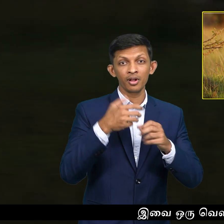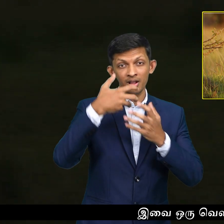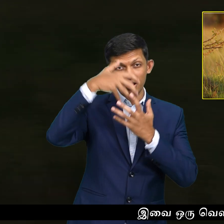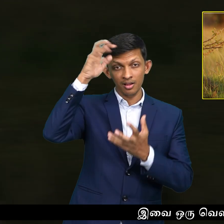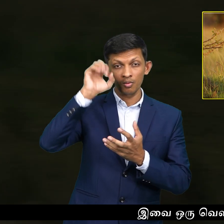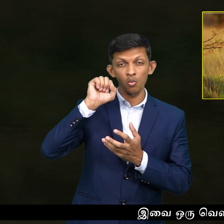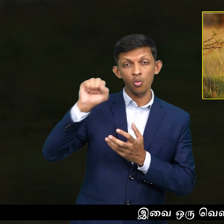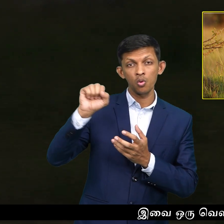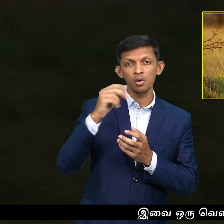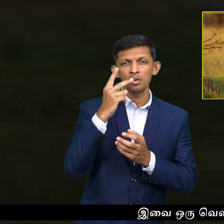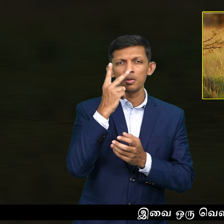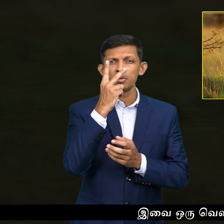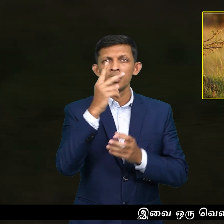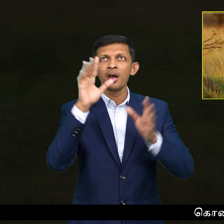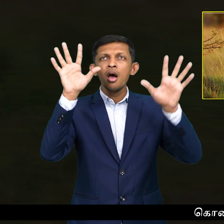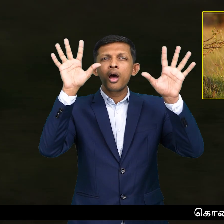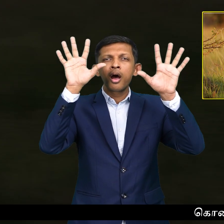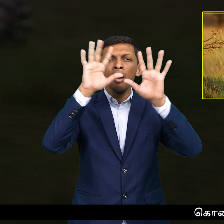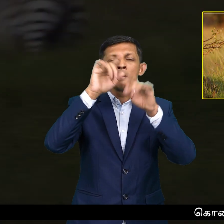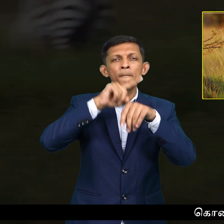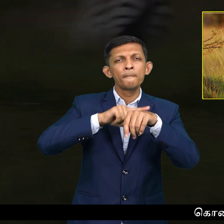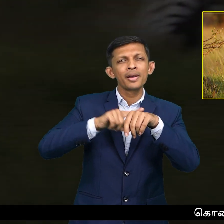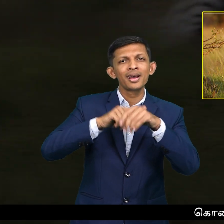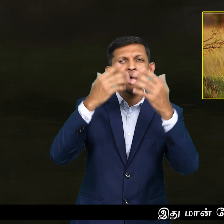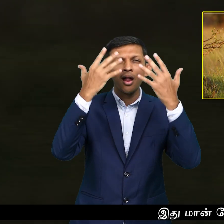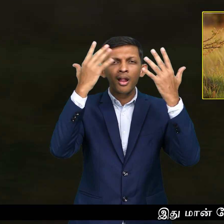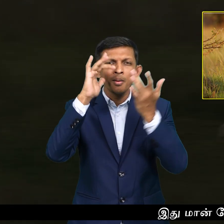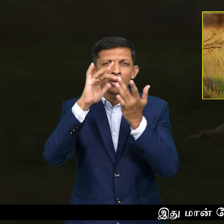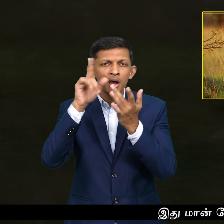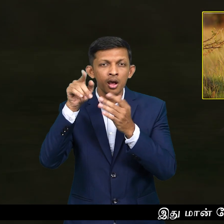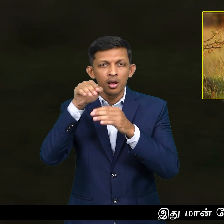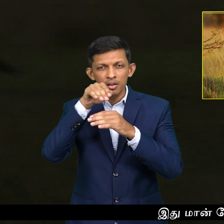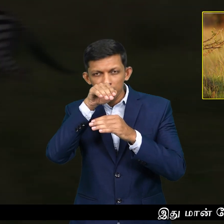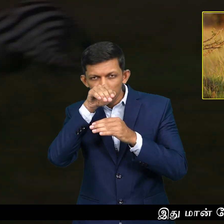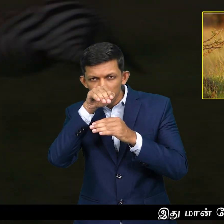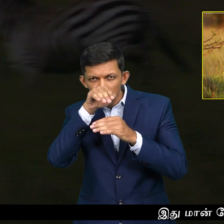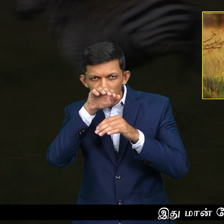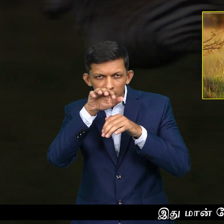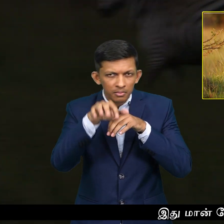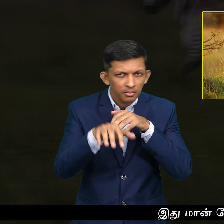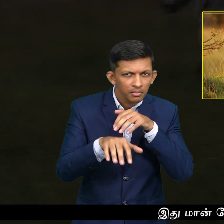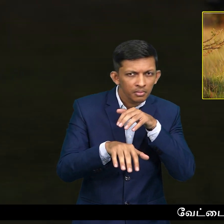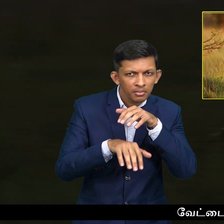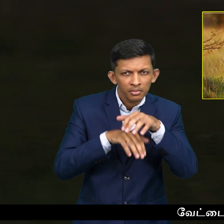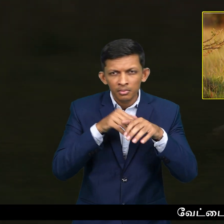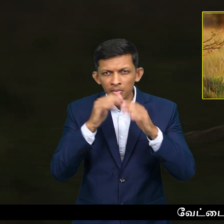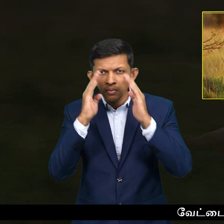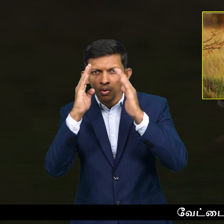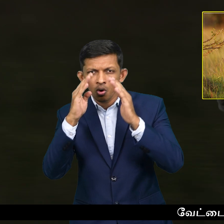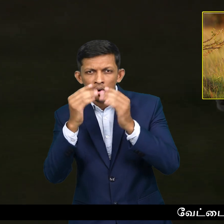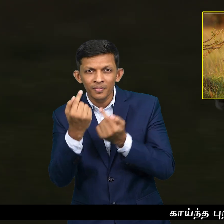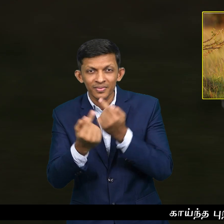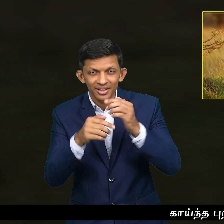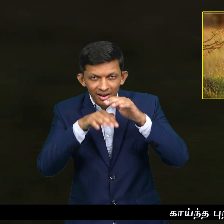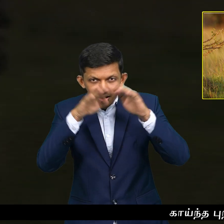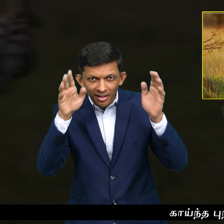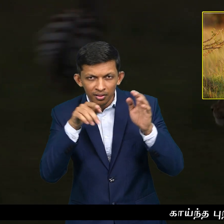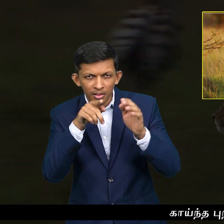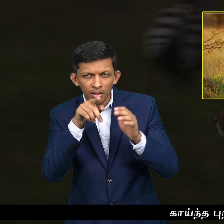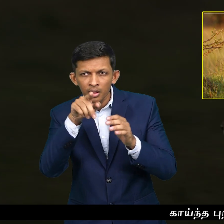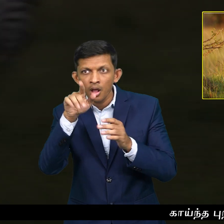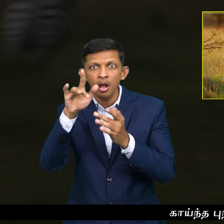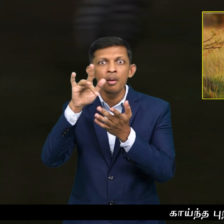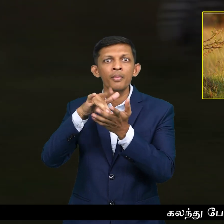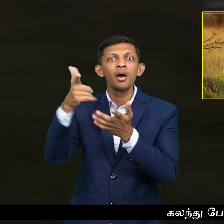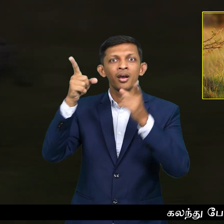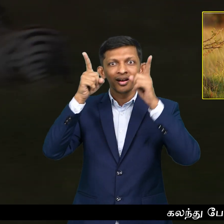இவை ஒரு வெளிர் பழுப்பு நிறத்தை கொண்டுள்ளது. இது மான் போன்ற இரையை வேட்டையாடும்போது காய்ந்த